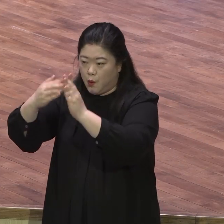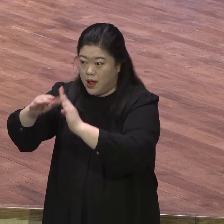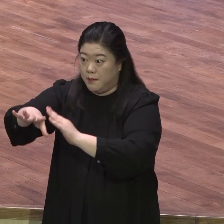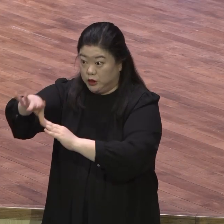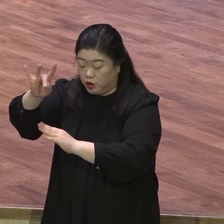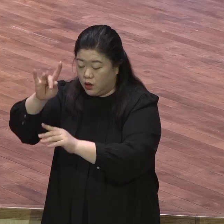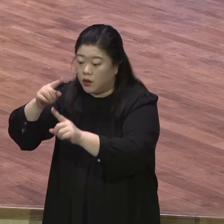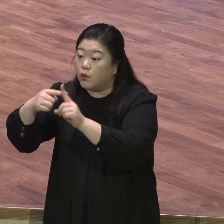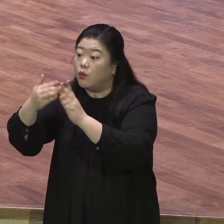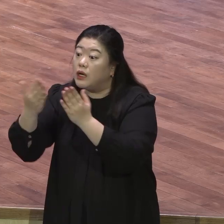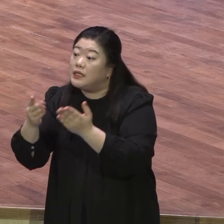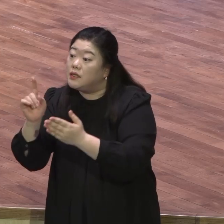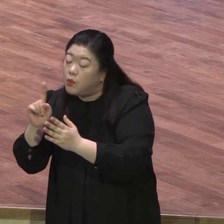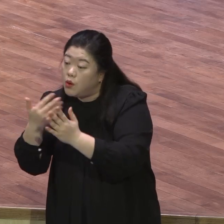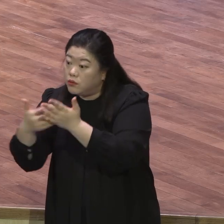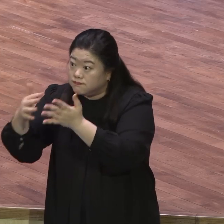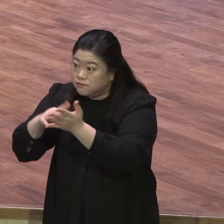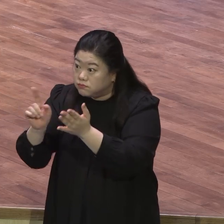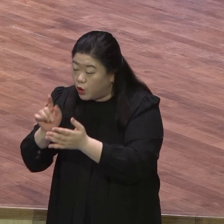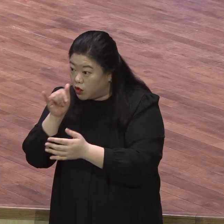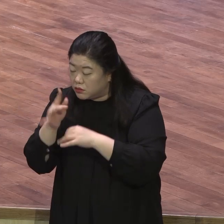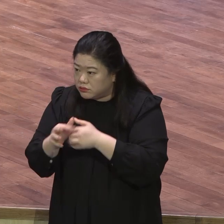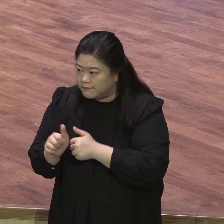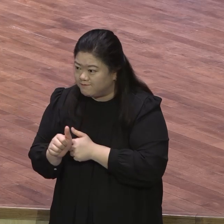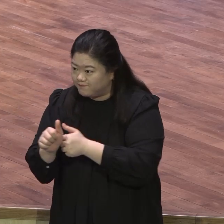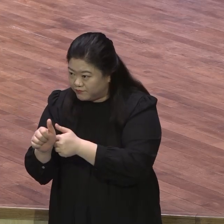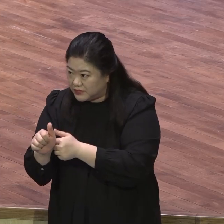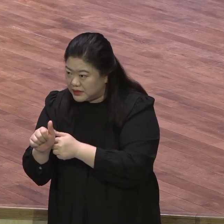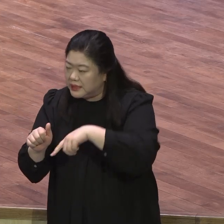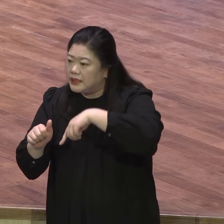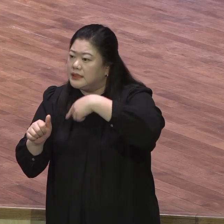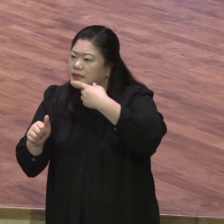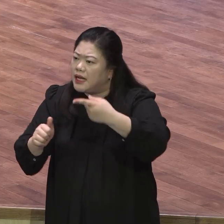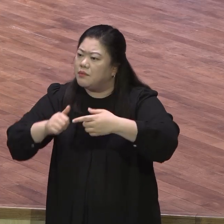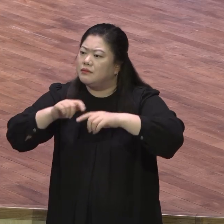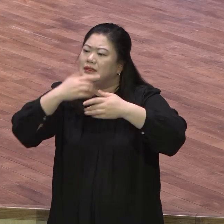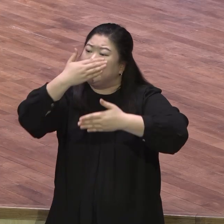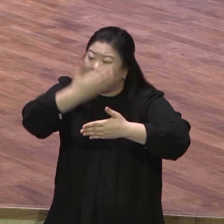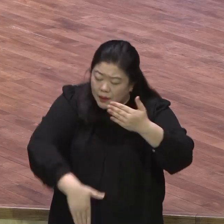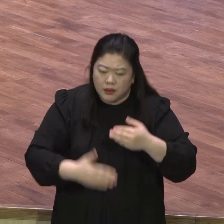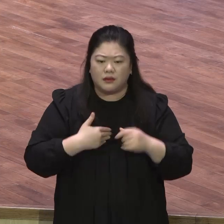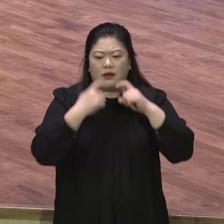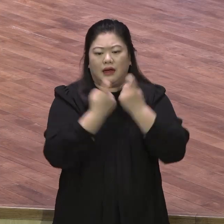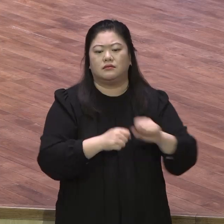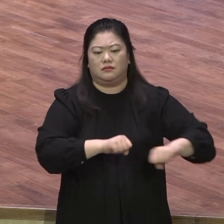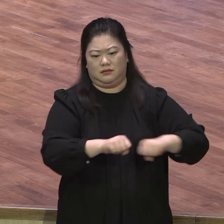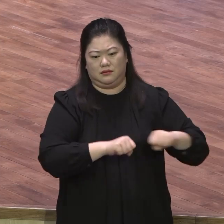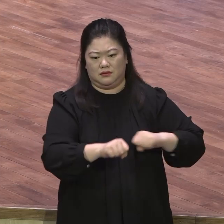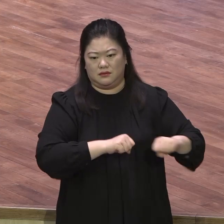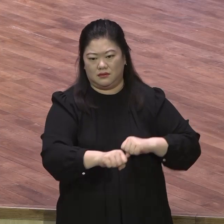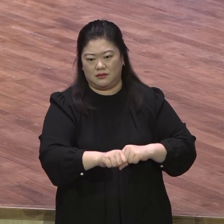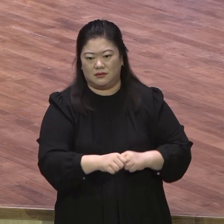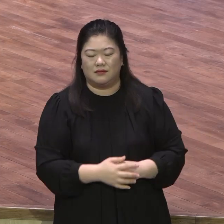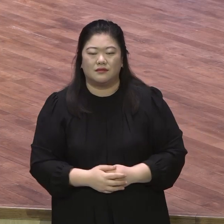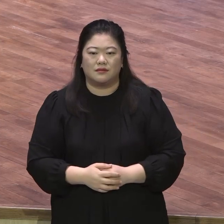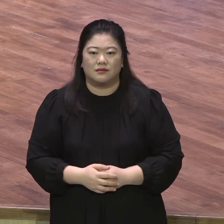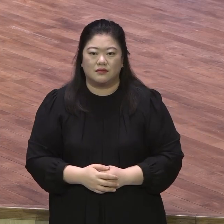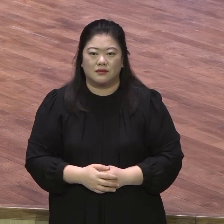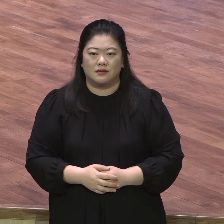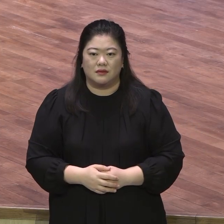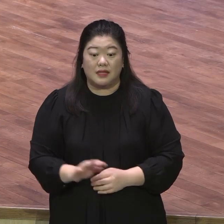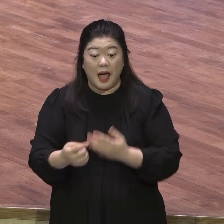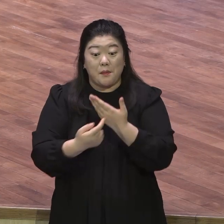전부 다 이게 맞춰지야 돼. 그렇지 않고 교회 갈 시간이 없는데 내가 갈등 나네. 이건 두 마음을 품은